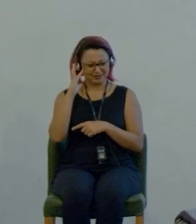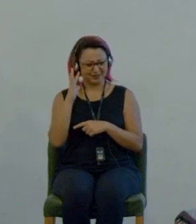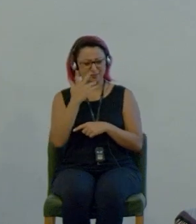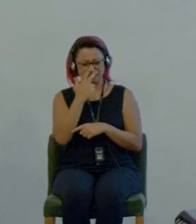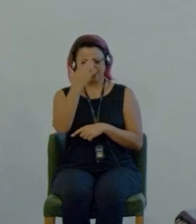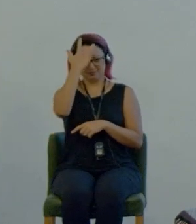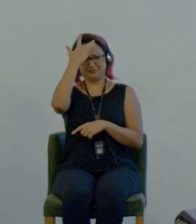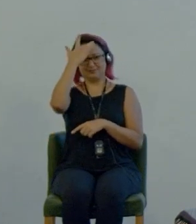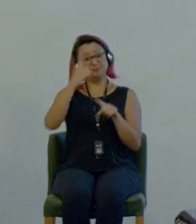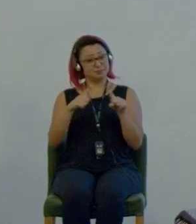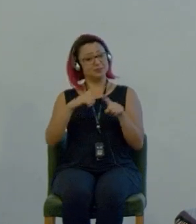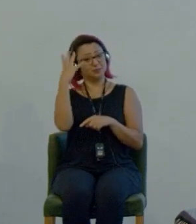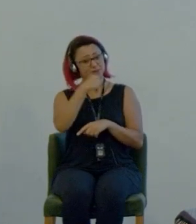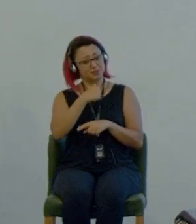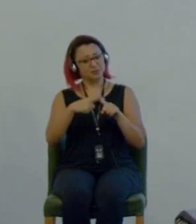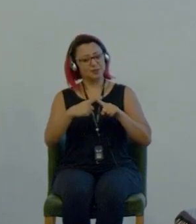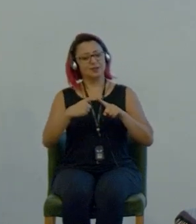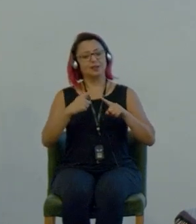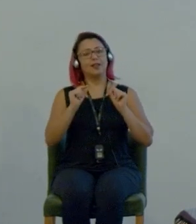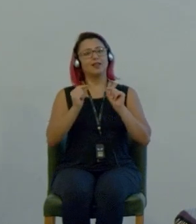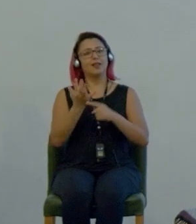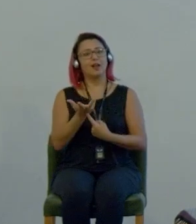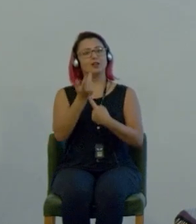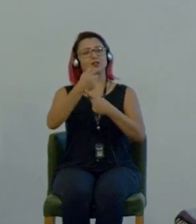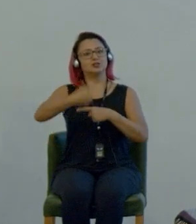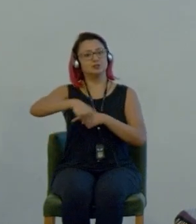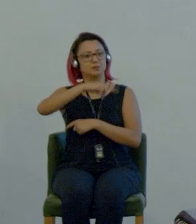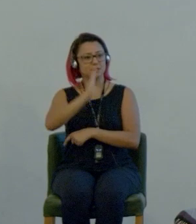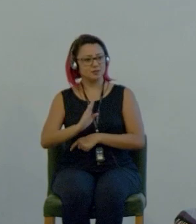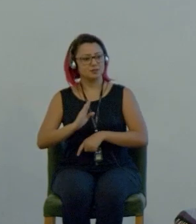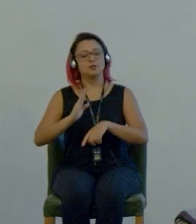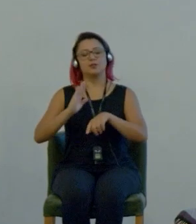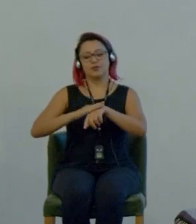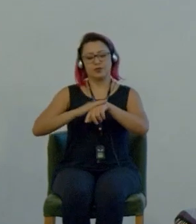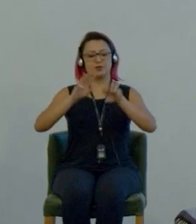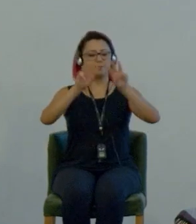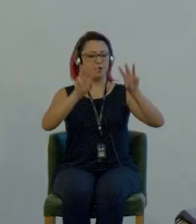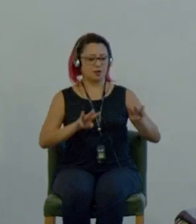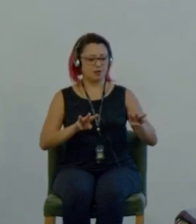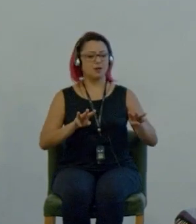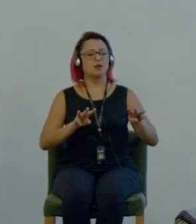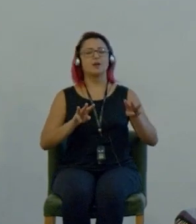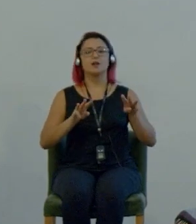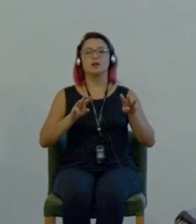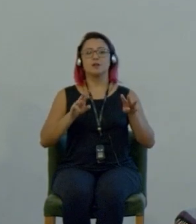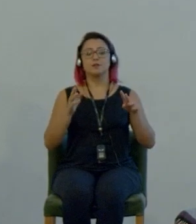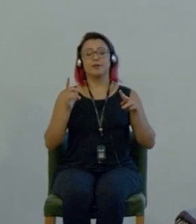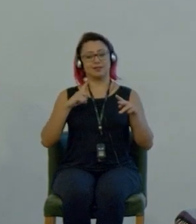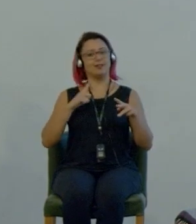Et c'est très beau parce que les artistes brésiliens qui ont travaillé sur les cartes, qui sont exposés à la Pinacothèque en ce